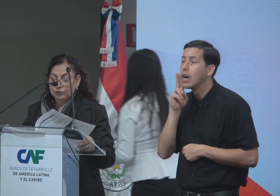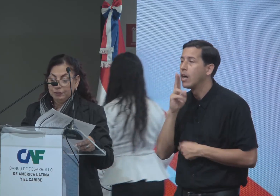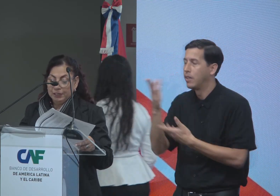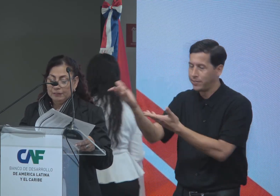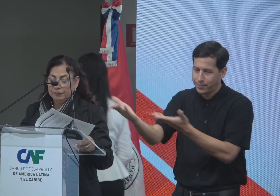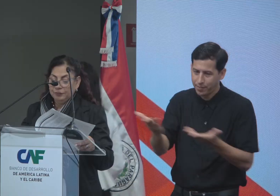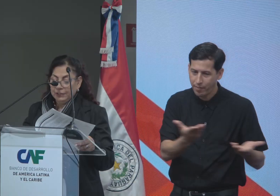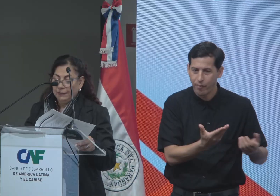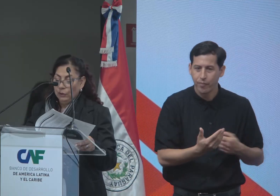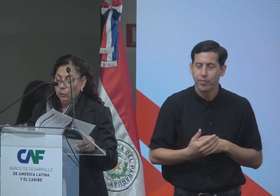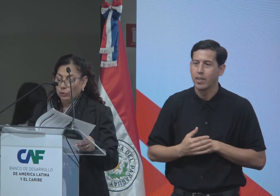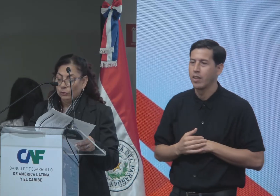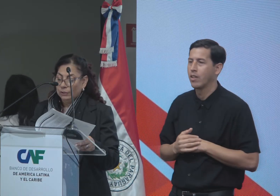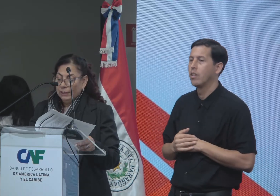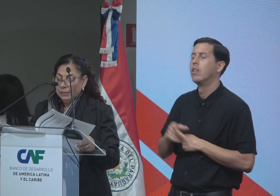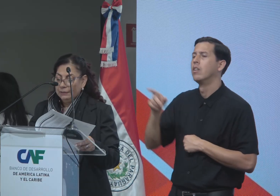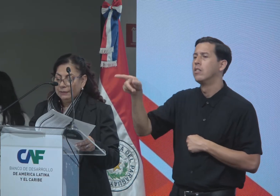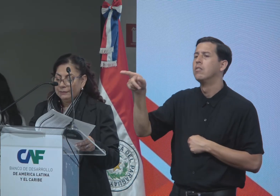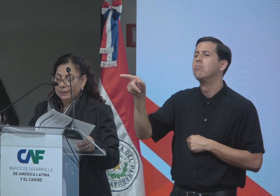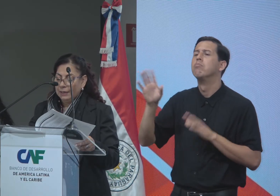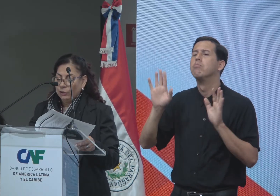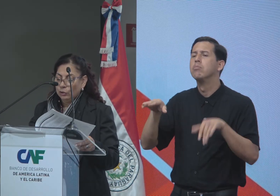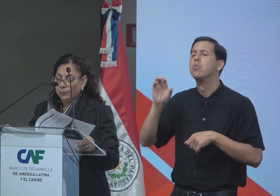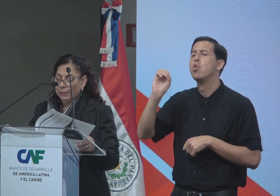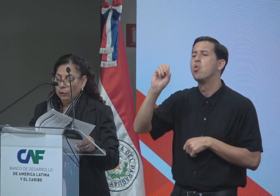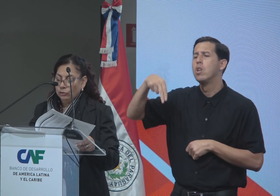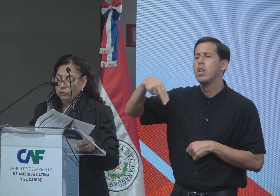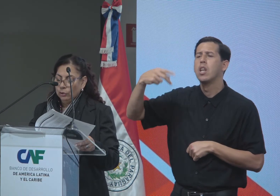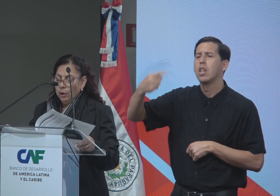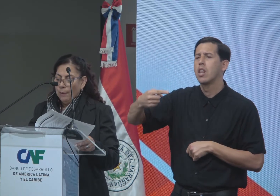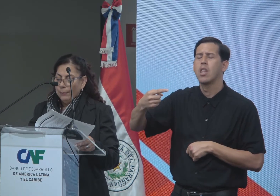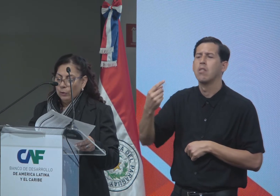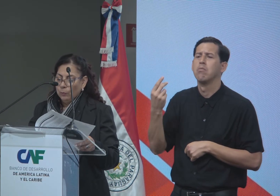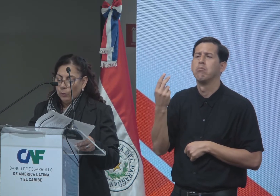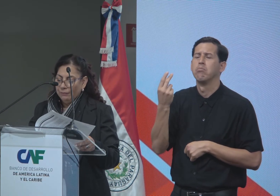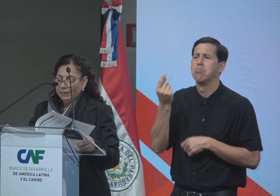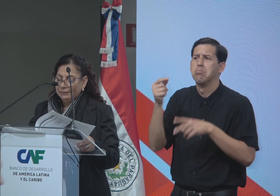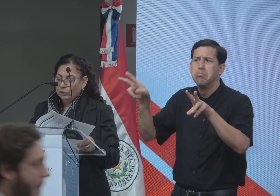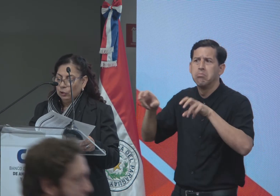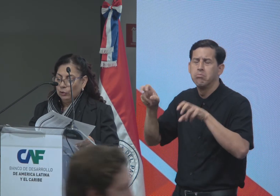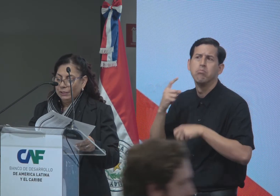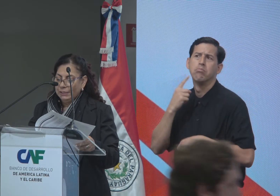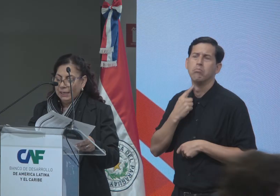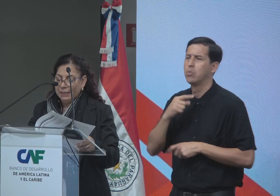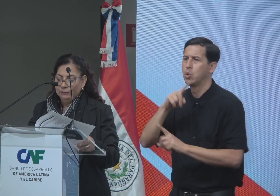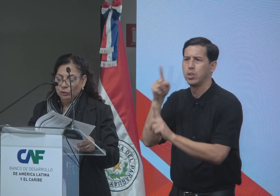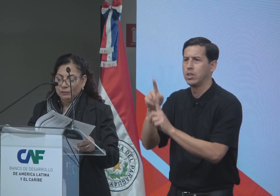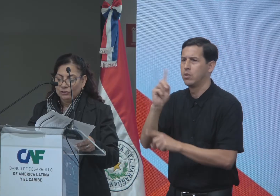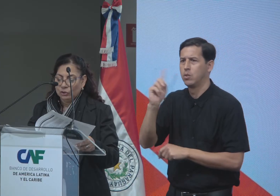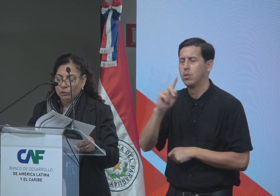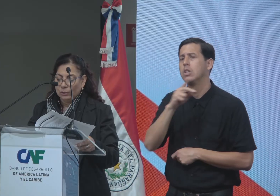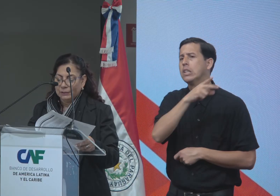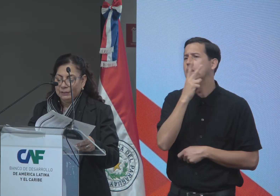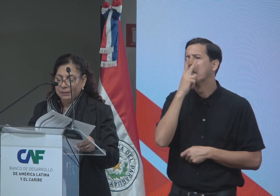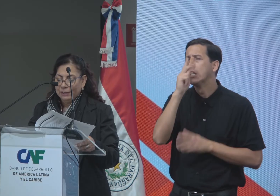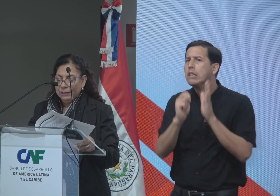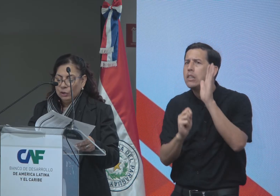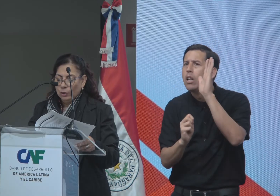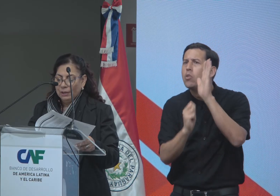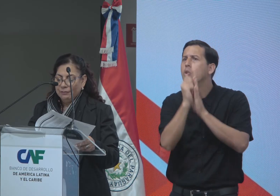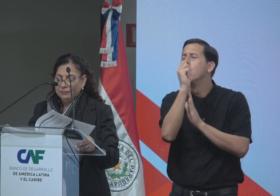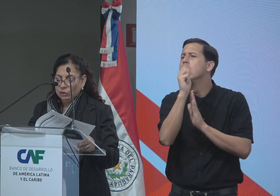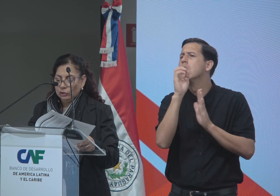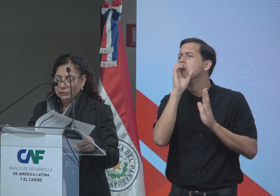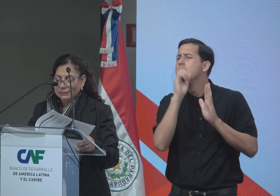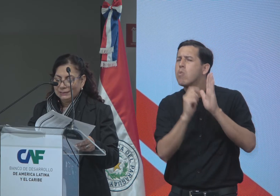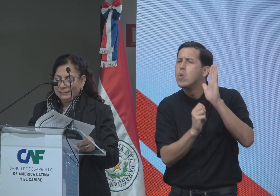asociación civil sin fines de lucro y desde el año 2008 promueve la tecnología e innovación educativa con